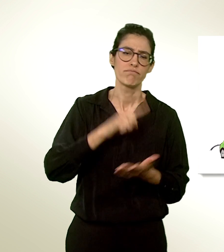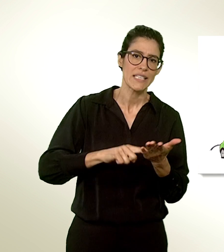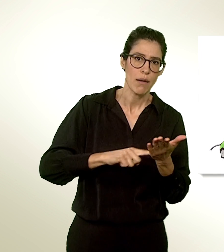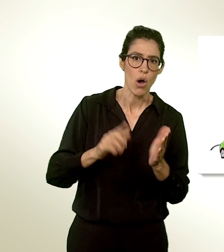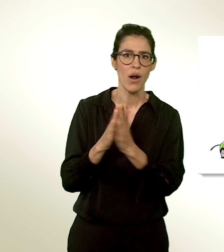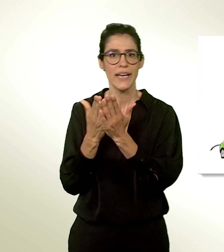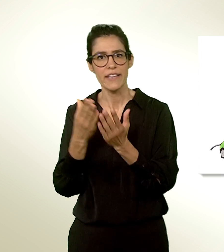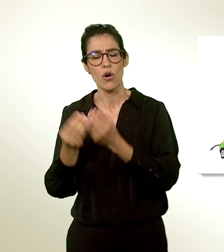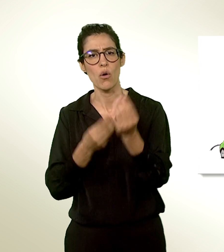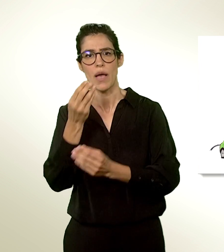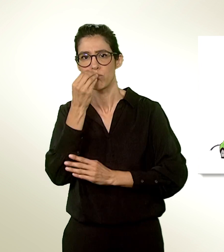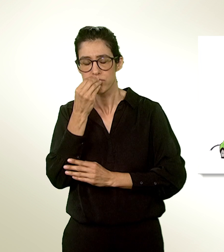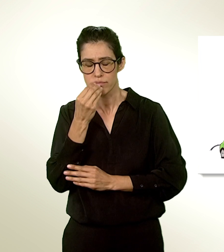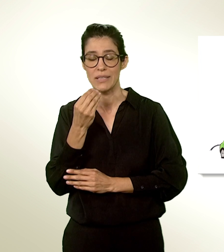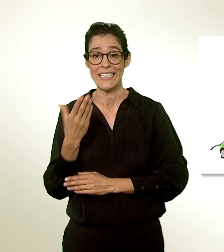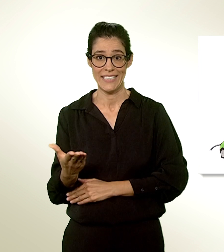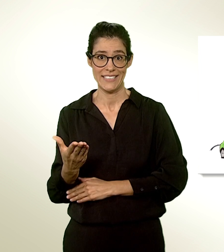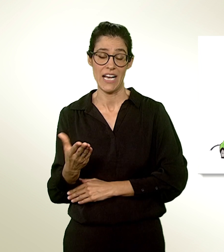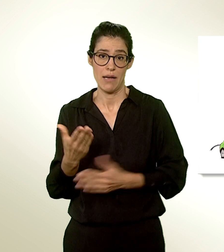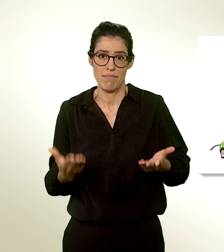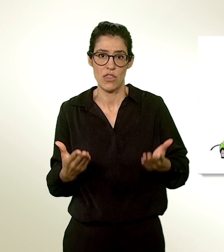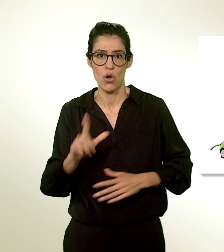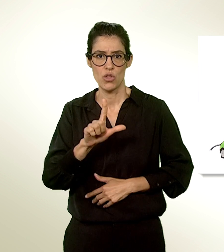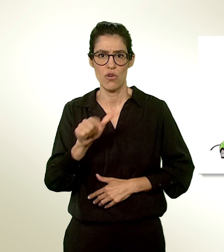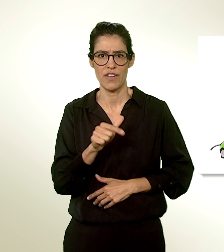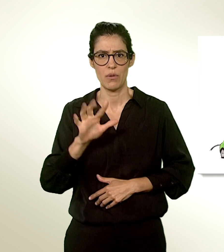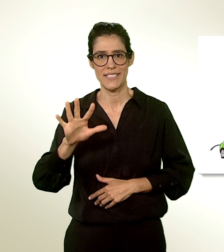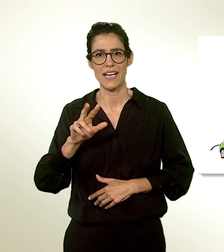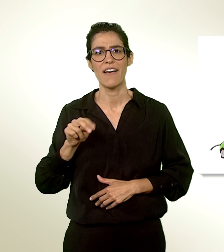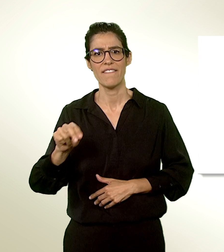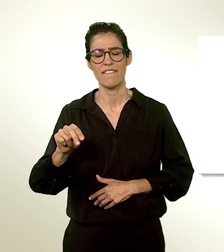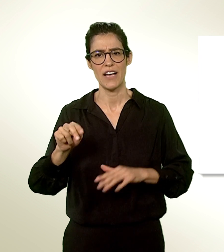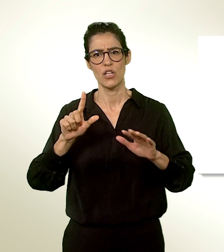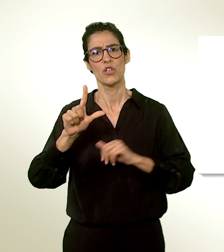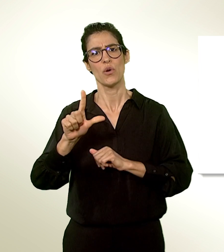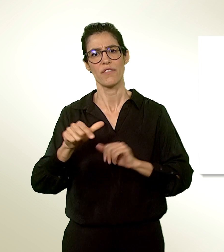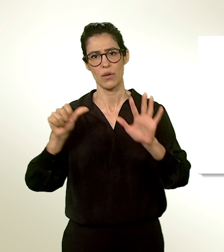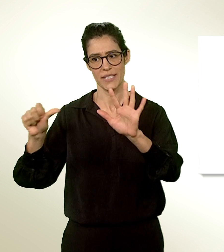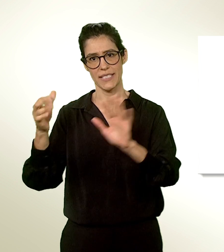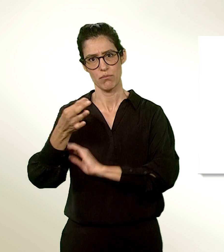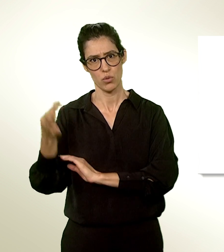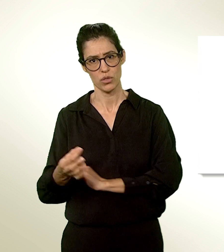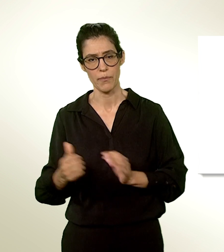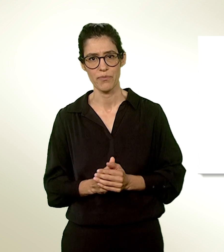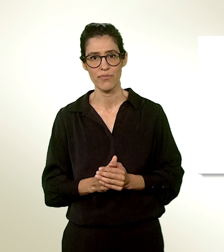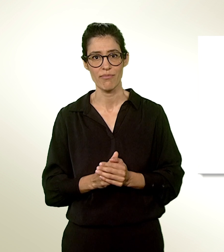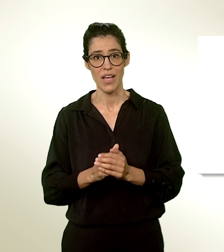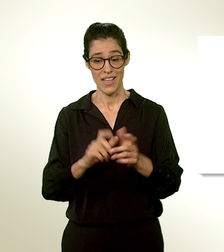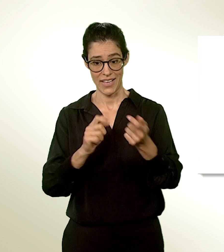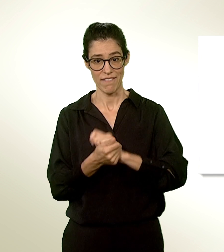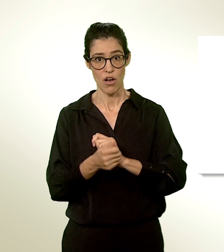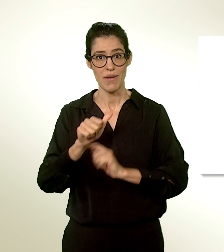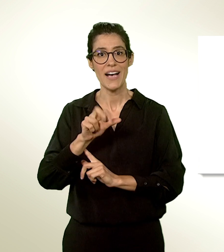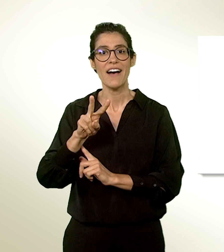aux livres, passera quant à lui de 2,5 à 2,6 %. La réforme AVS 21